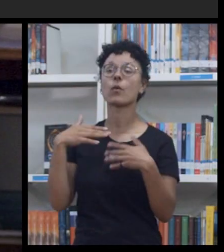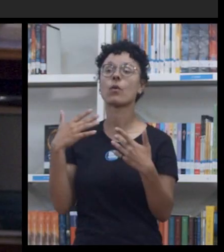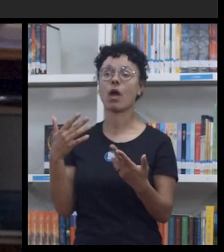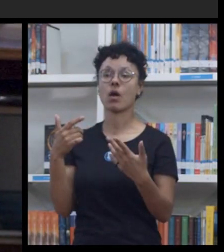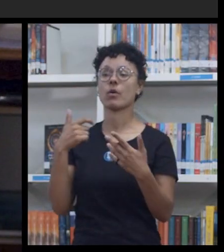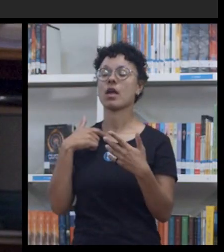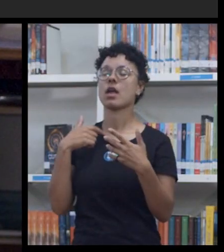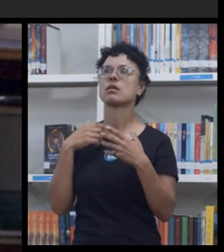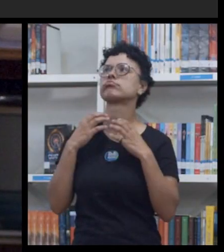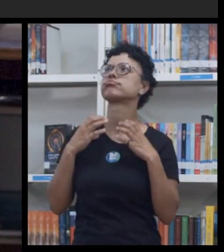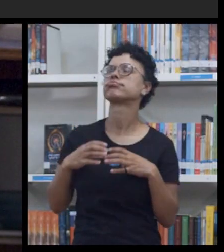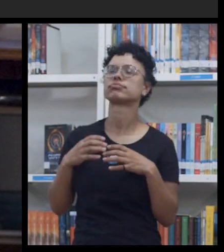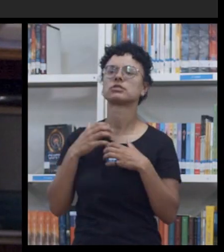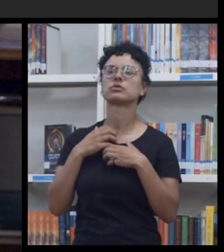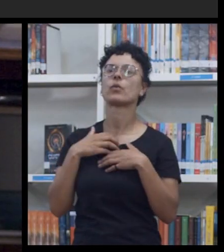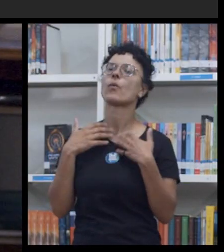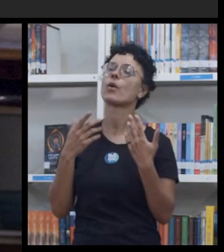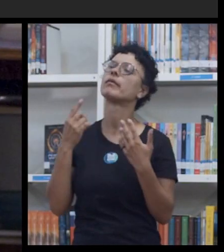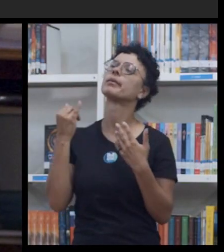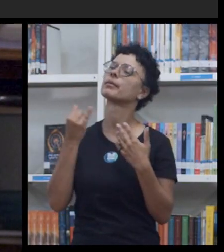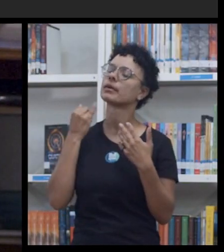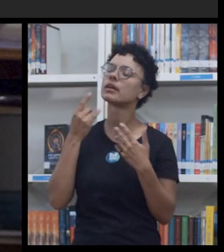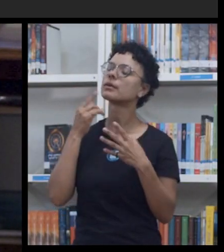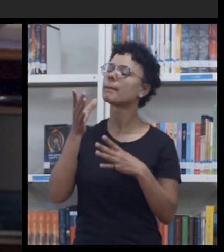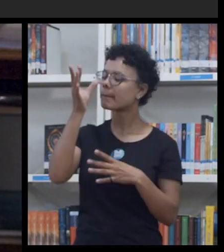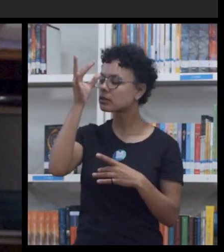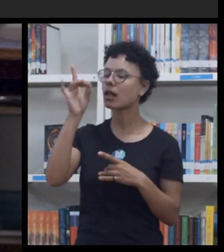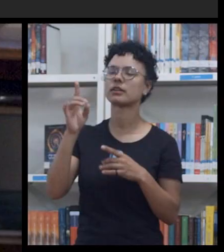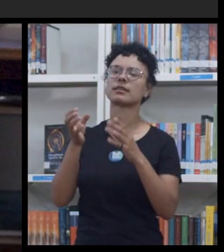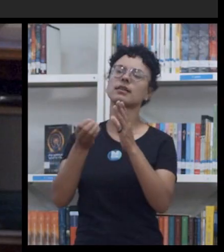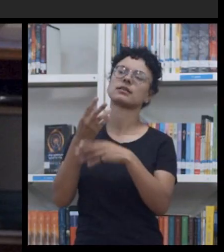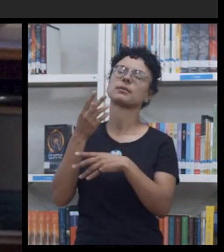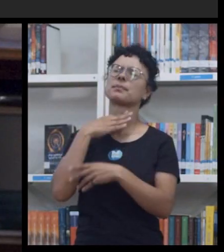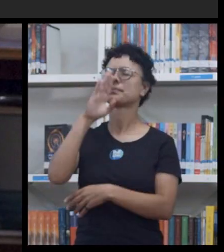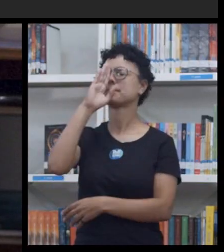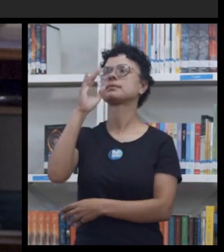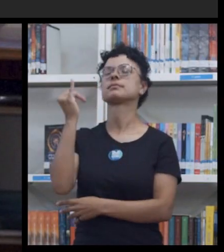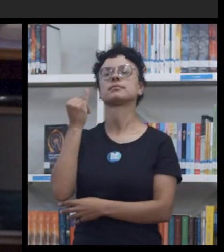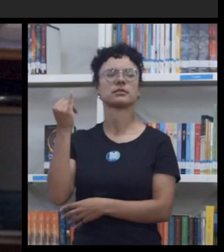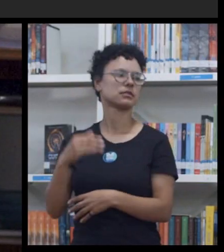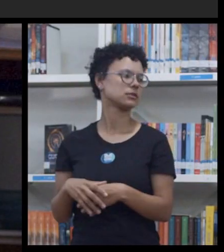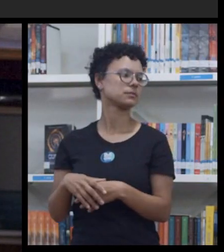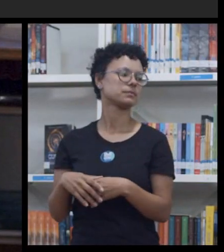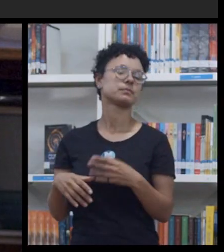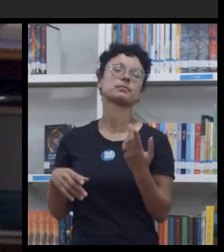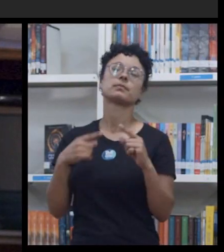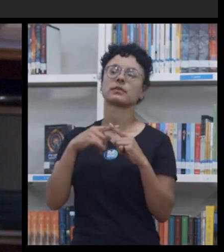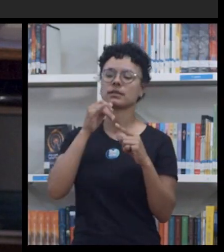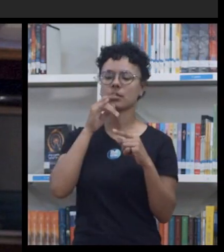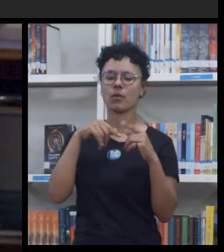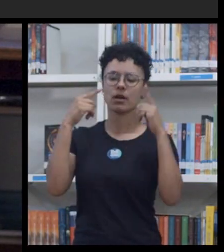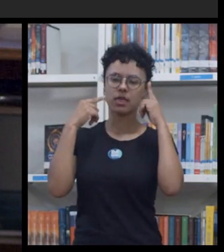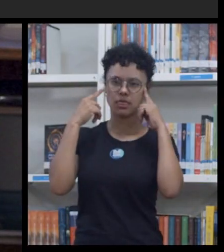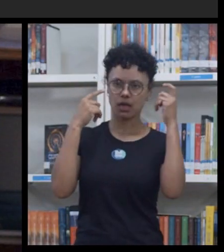personagem se constrói? Quem é esse? Isso é uma das coisas mais importantes da narrativa. Porque uma coisa é a